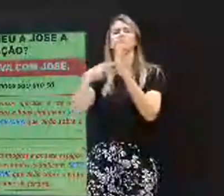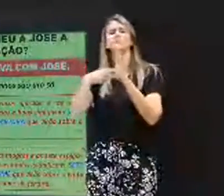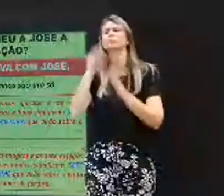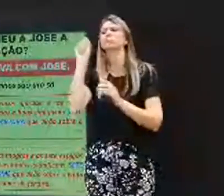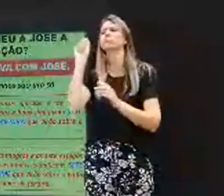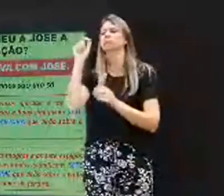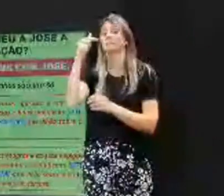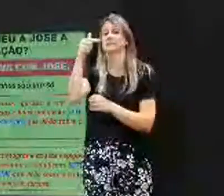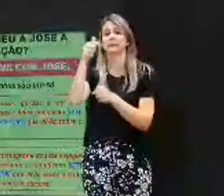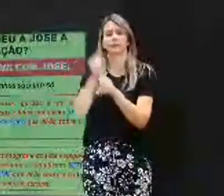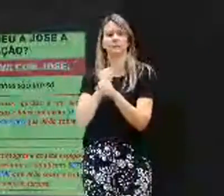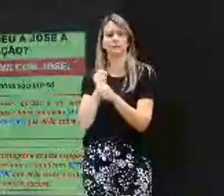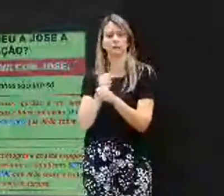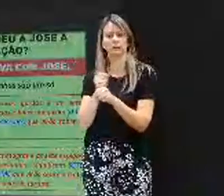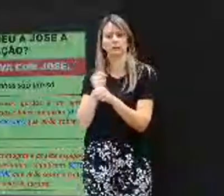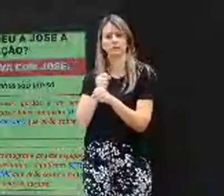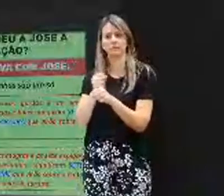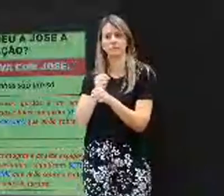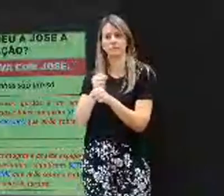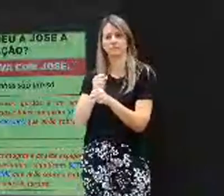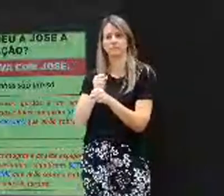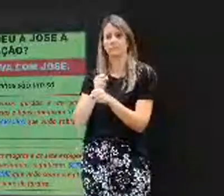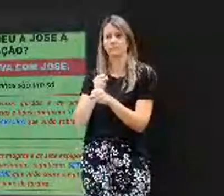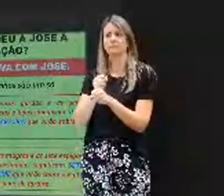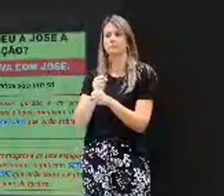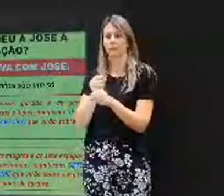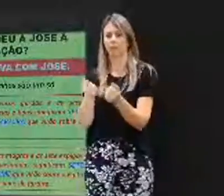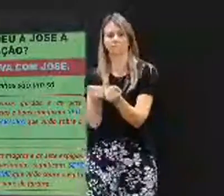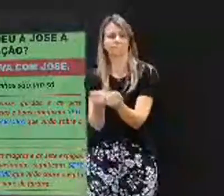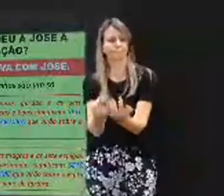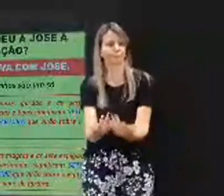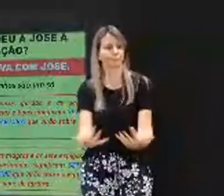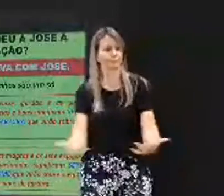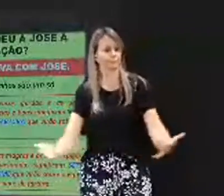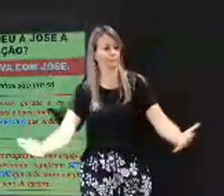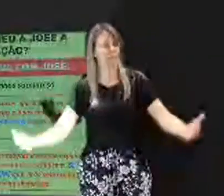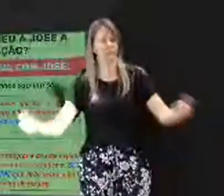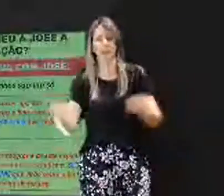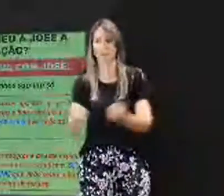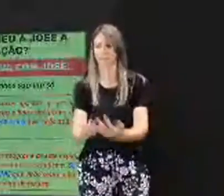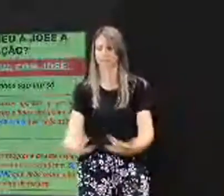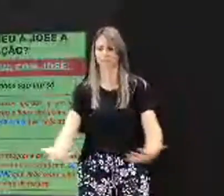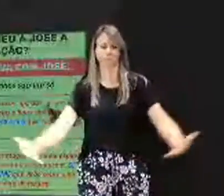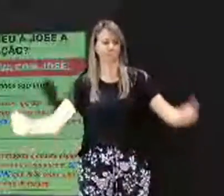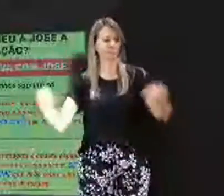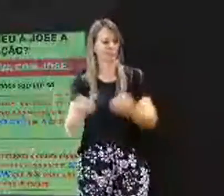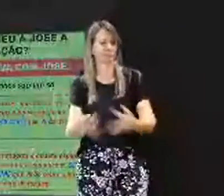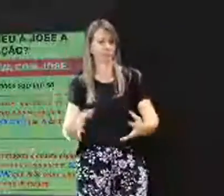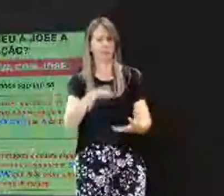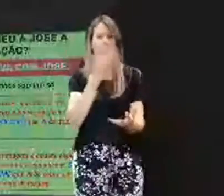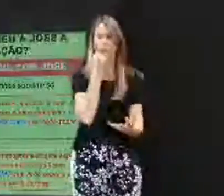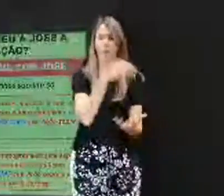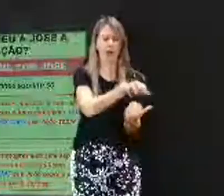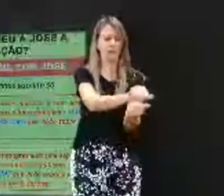O que significava esses 7? Significavam 7 anos de muita fartura, de muito trigo, de